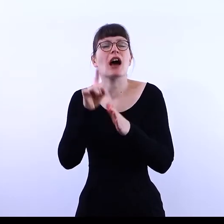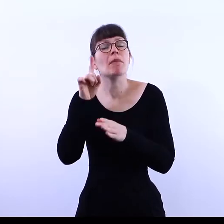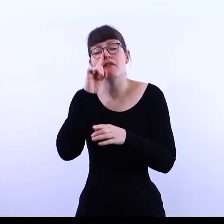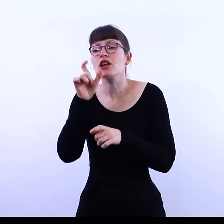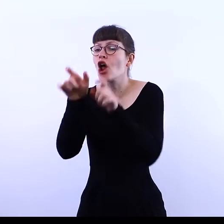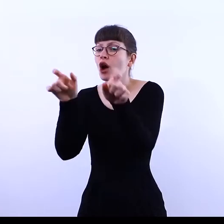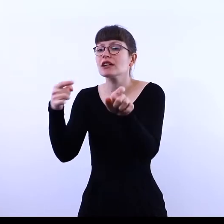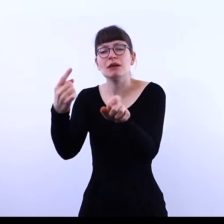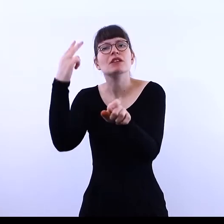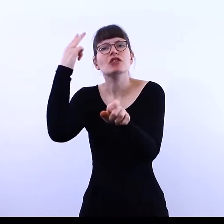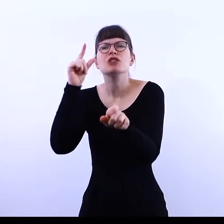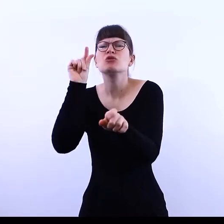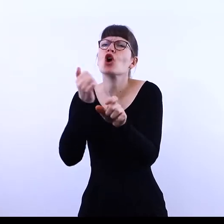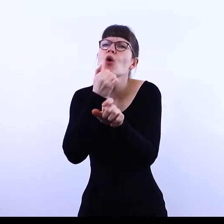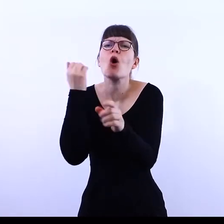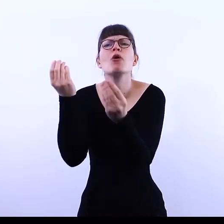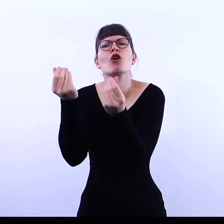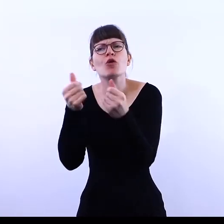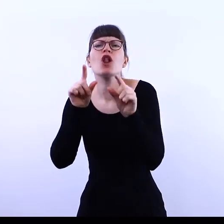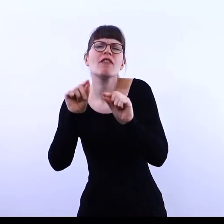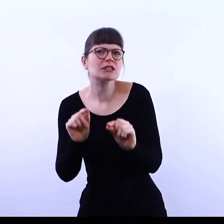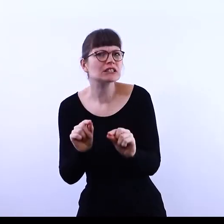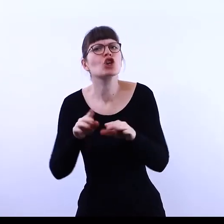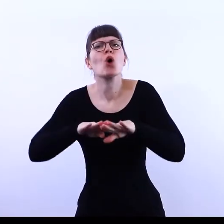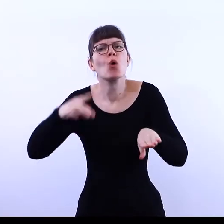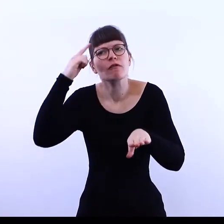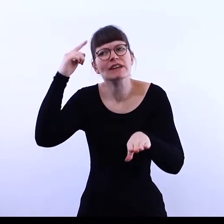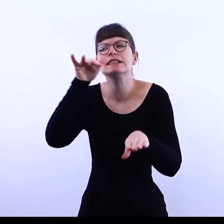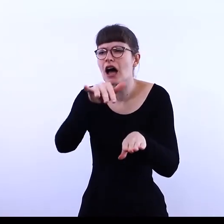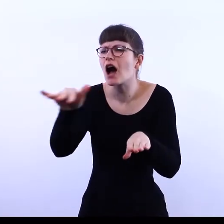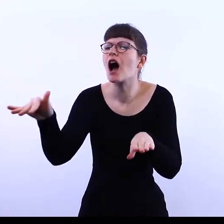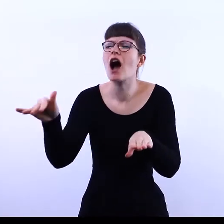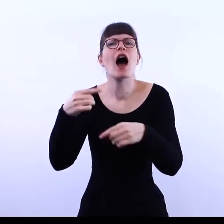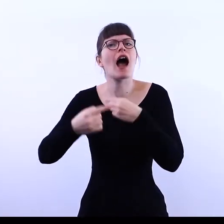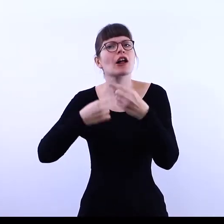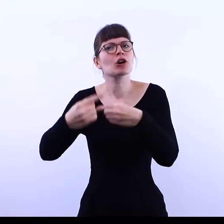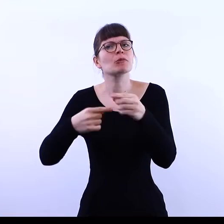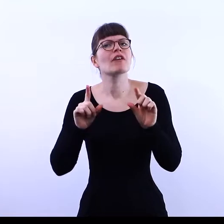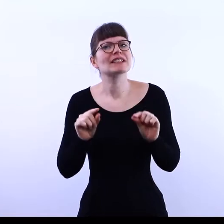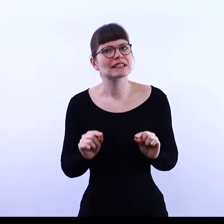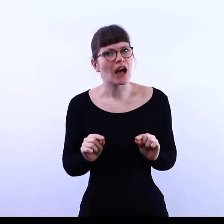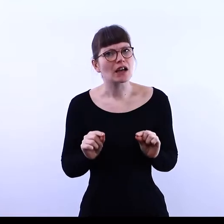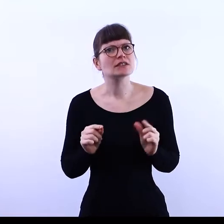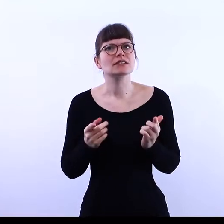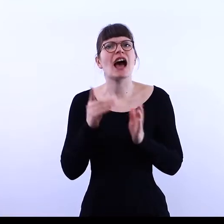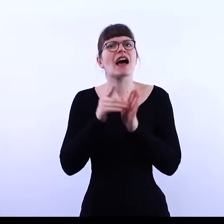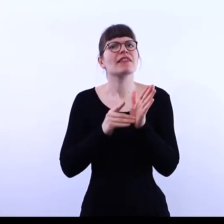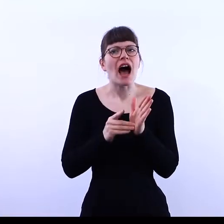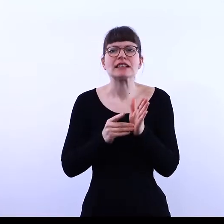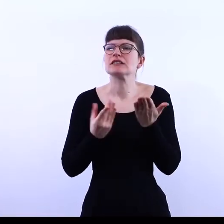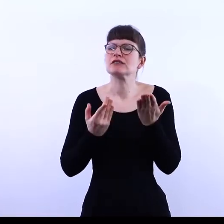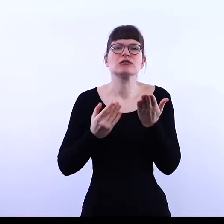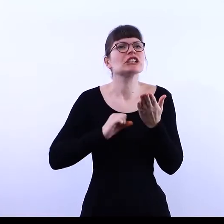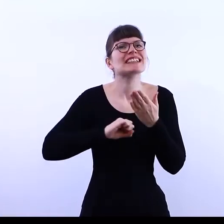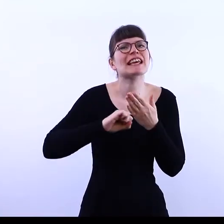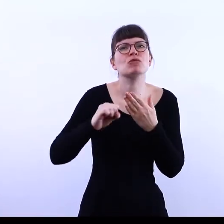hatten, also wenn die so ein bisschen ein Gefühl dafür hatten, ein bisschen ein Grundwissen, was ist ein Algorithmus, also was ist diese datengetriebene künstliche